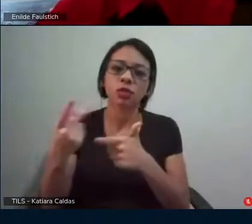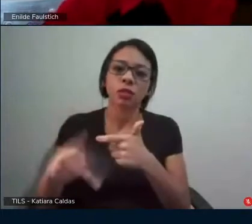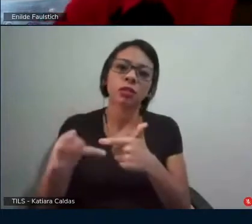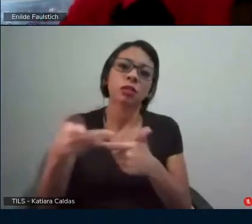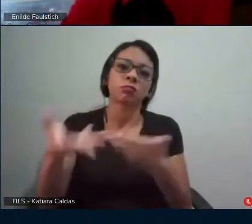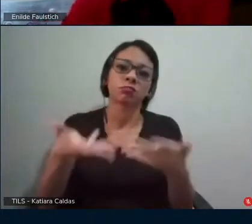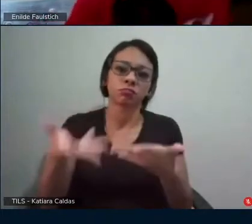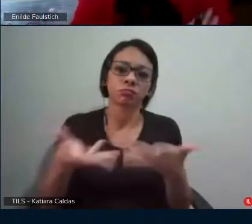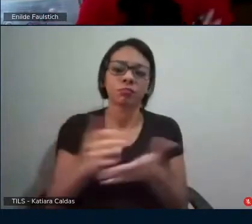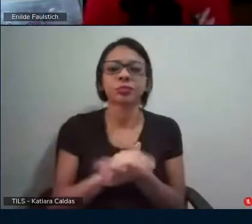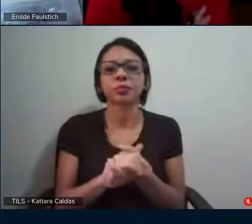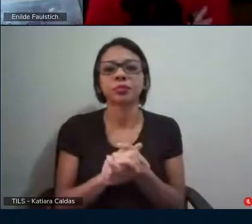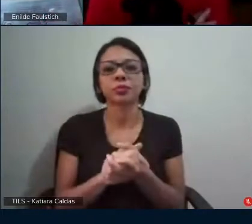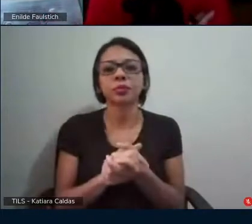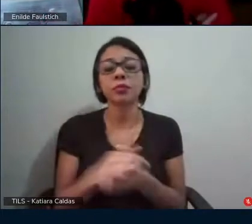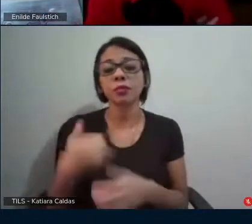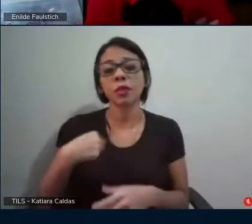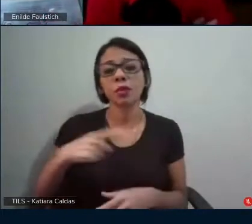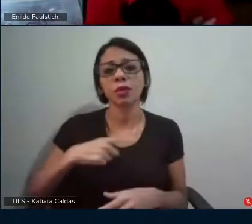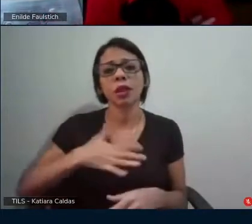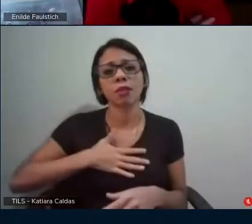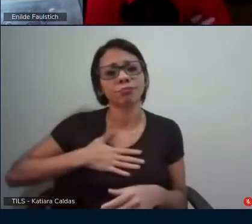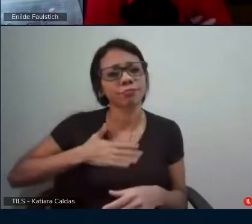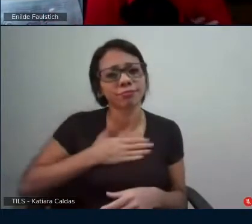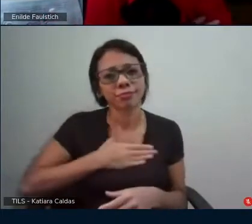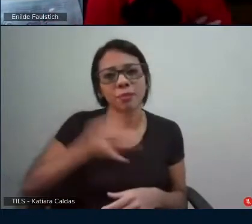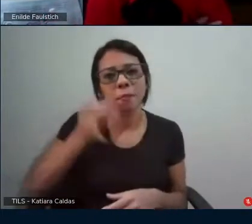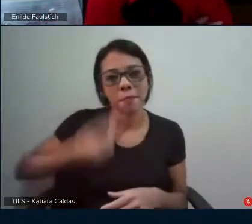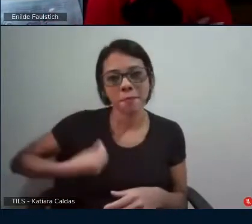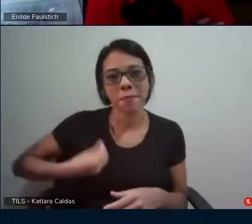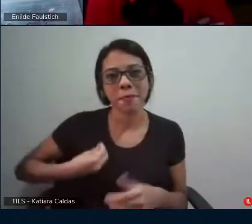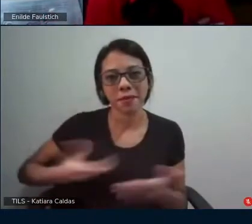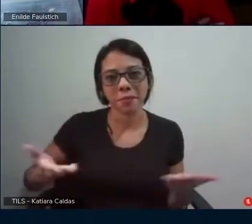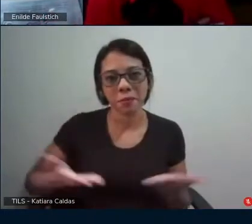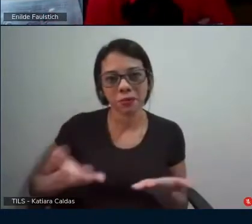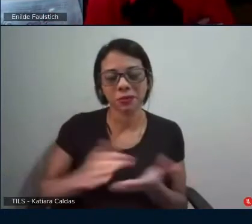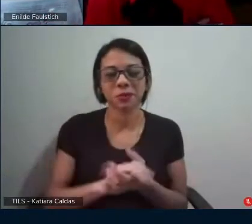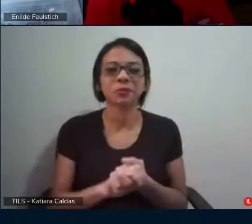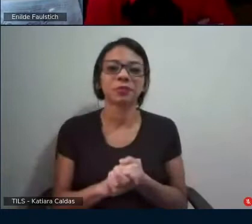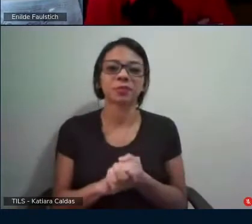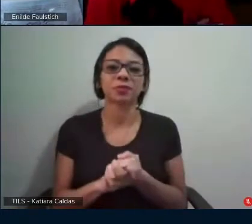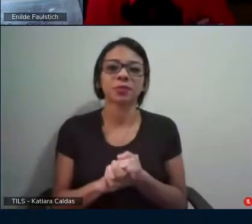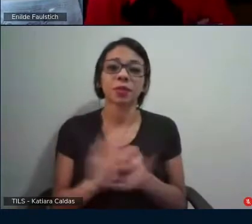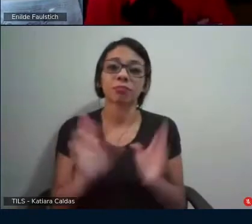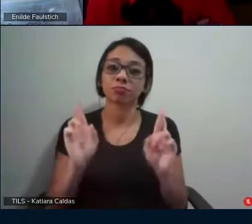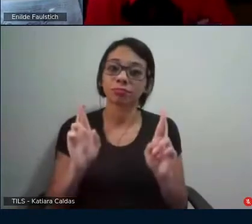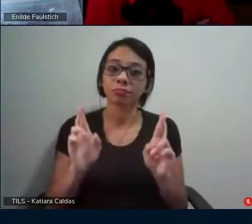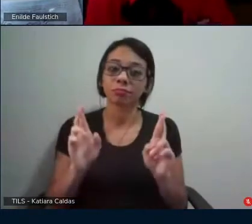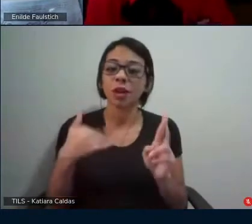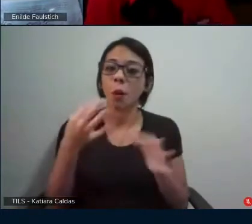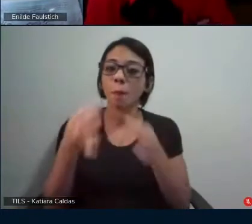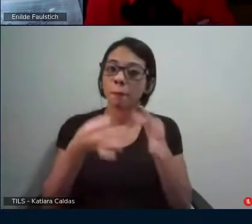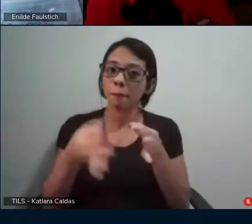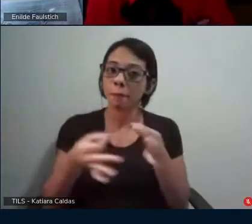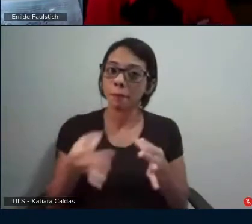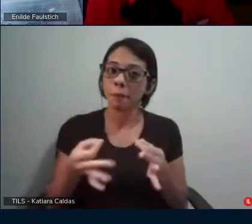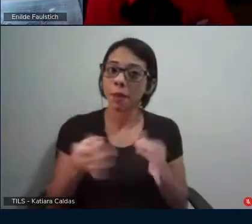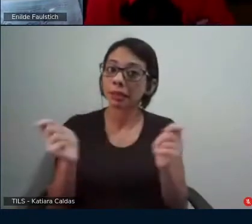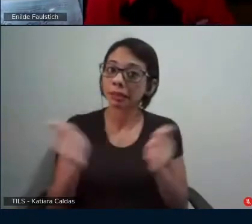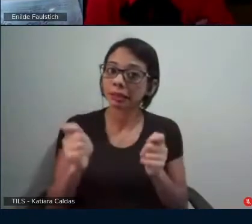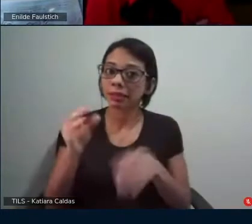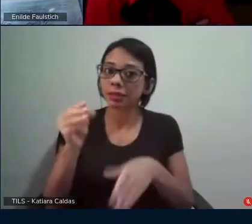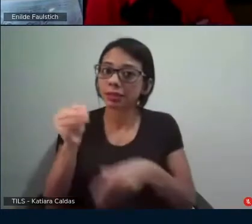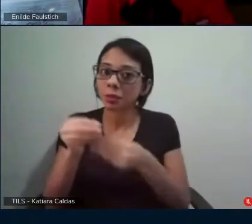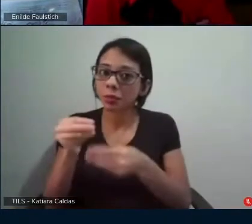sinais e que eu tenho um prazer de participar hoje. Eu espero que as minhas opiniões possam